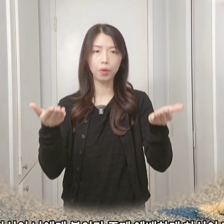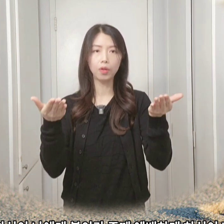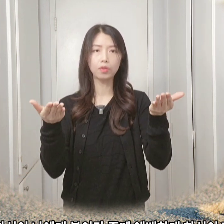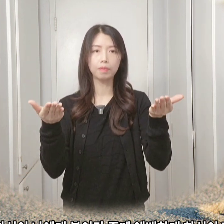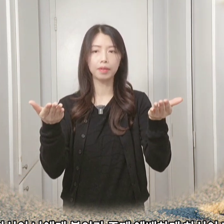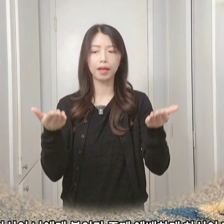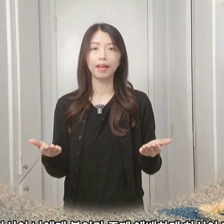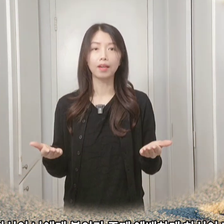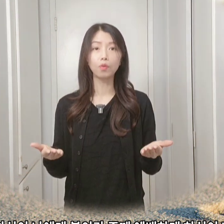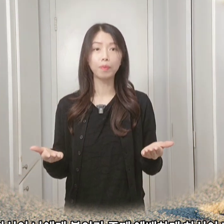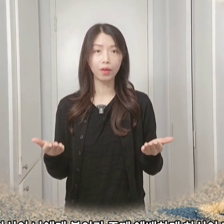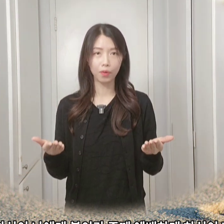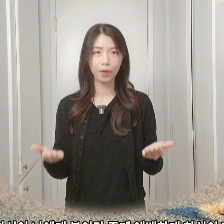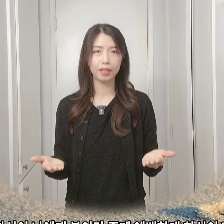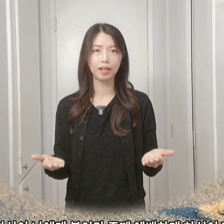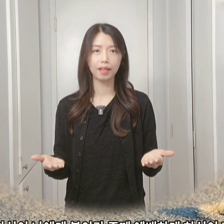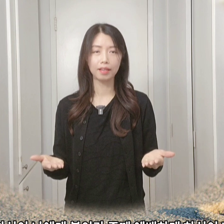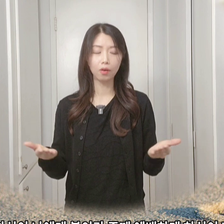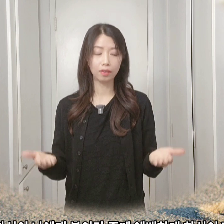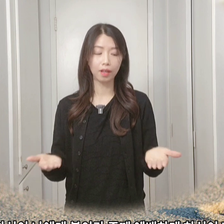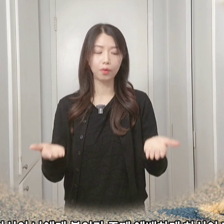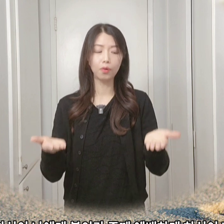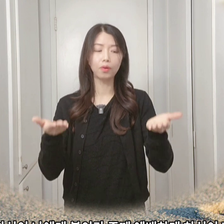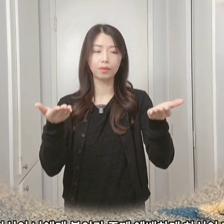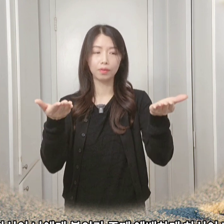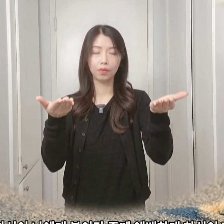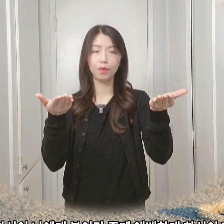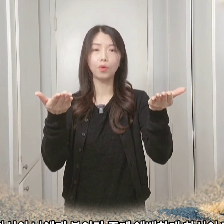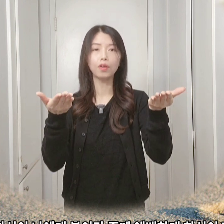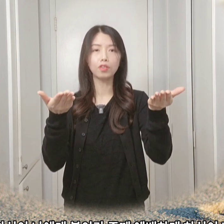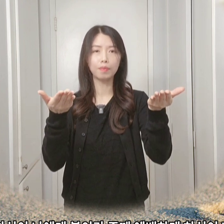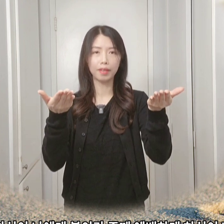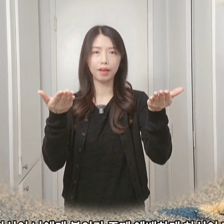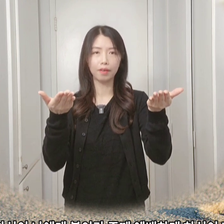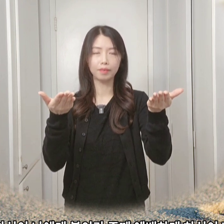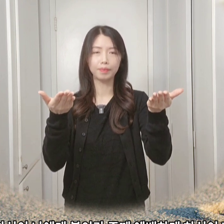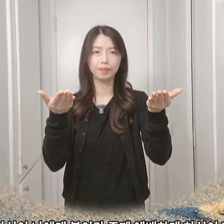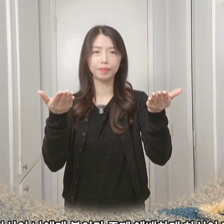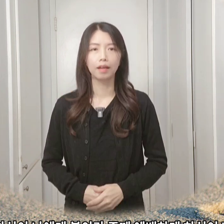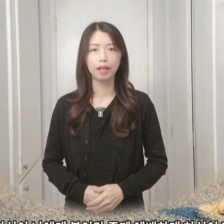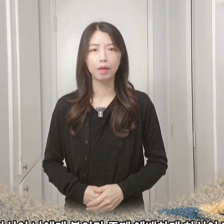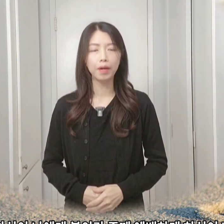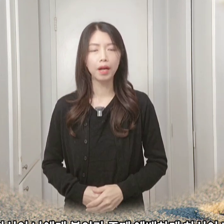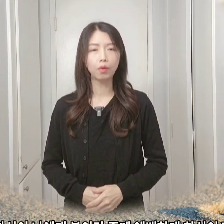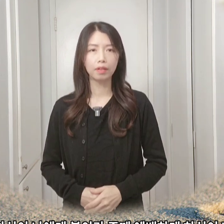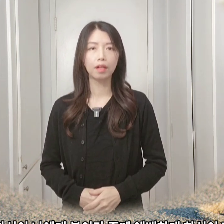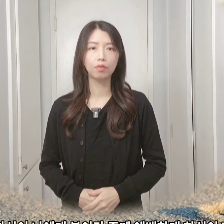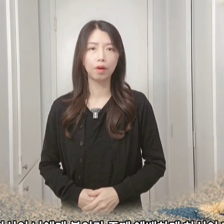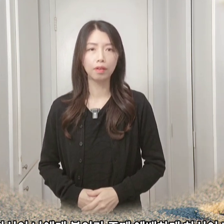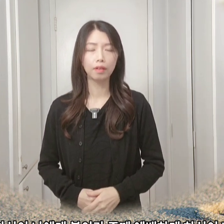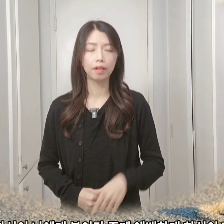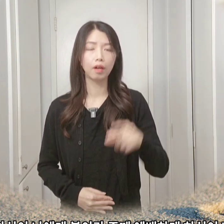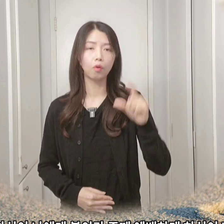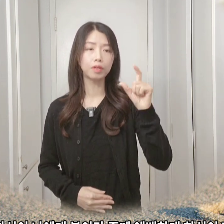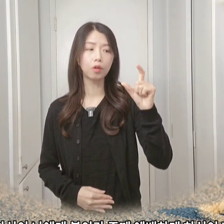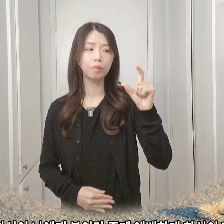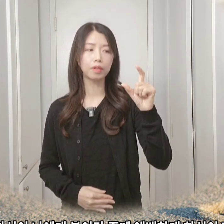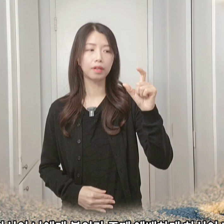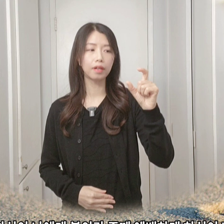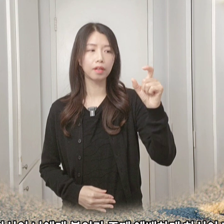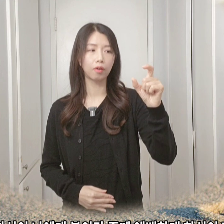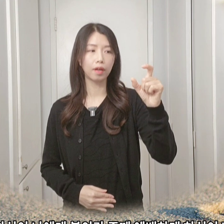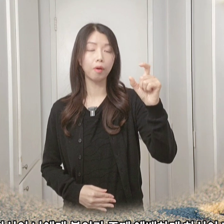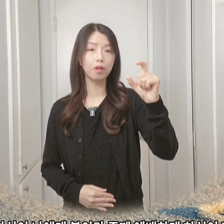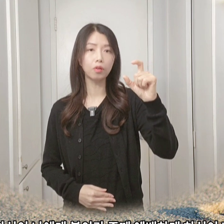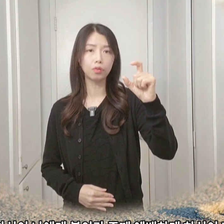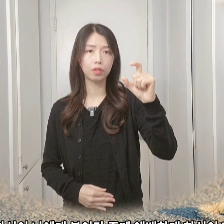드리다까지 표현해줬습니다. 양손바닥 위로 한 이 상태에서 그대로 위로 올려주시면 돼요. 예배라고 한 뜻의 수어는 일단